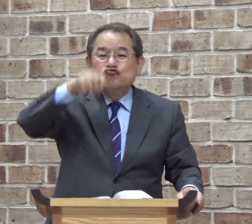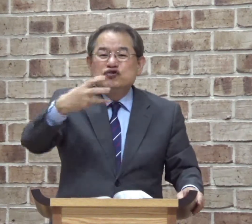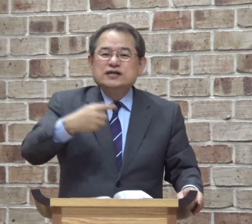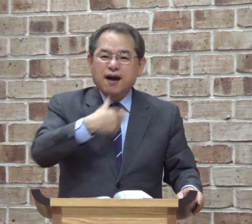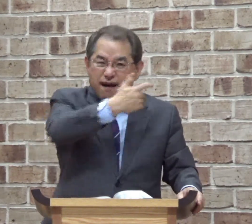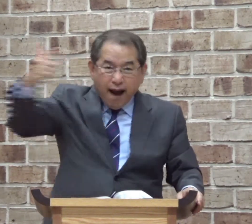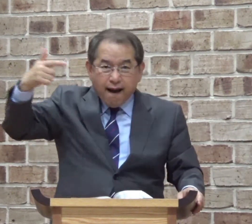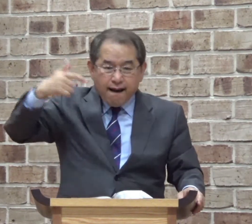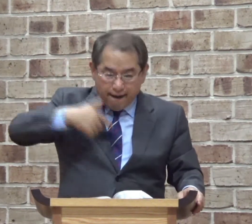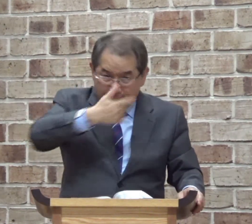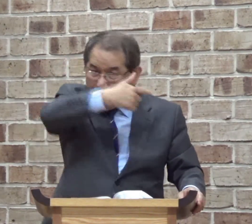자라는 뜻입니다.